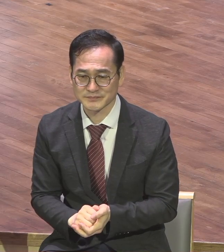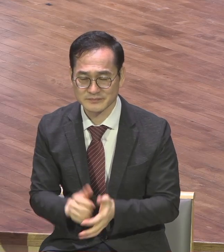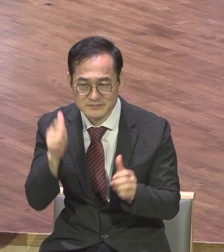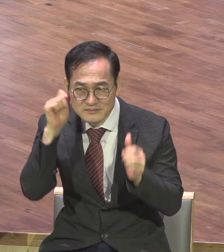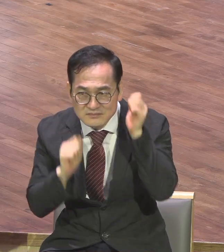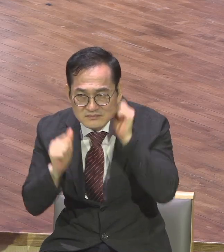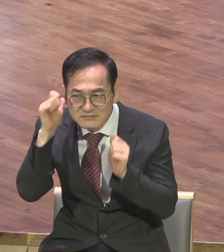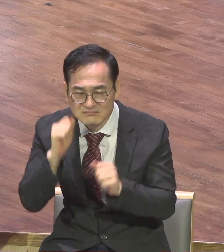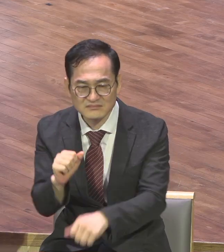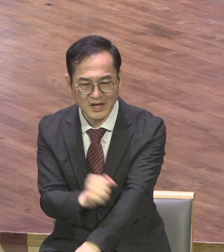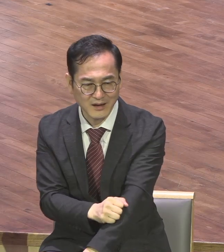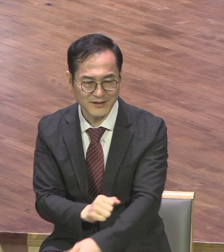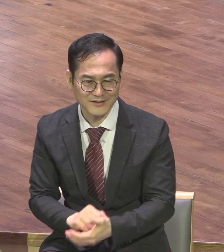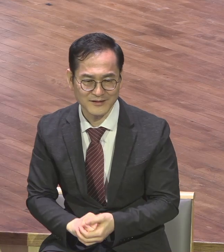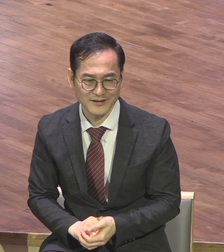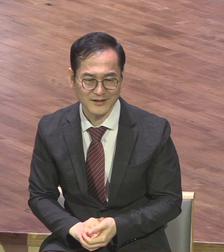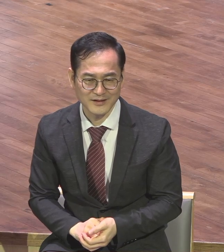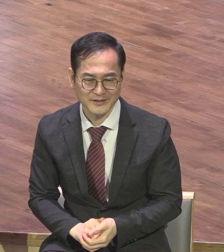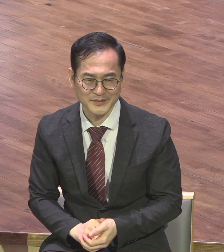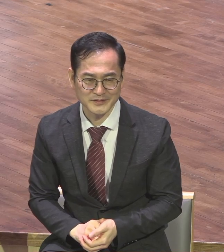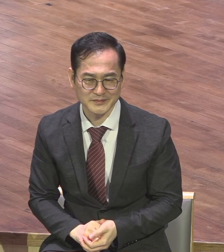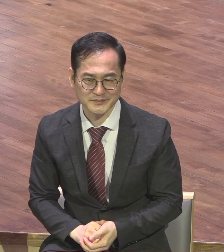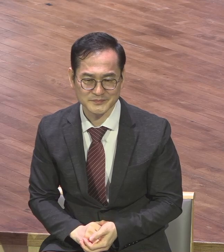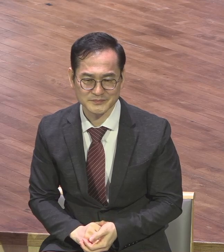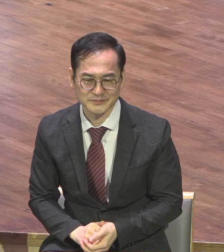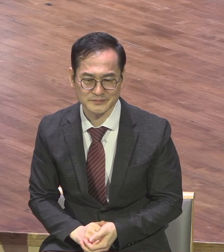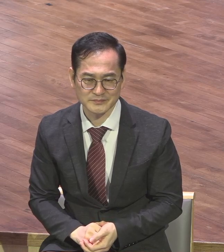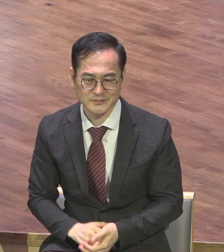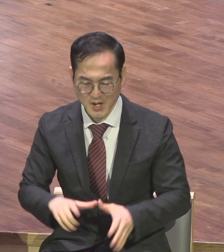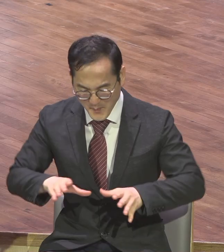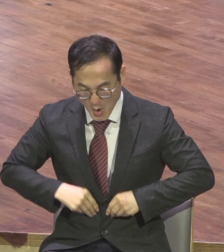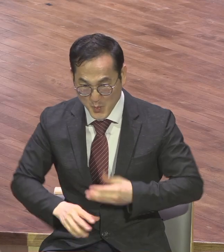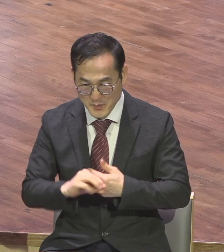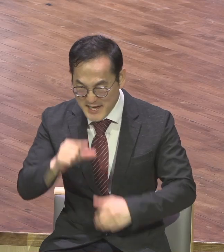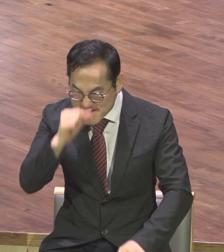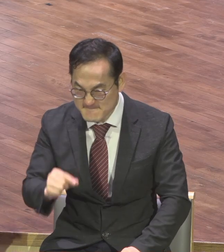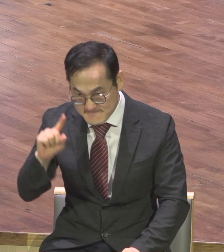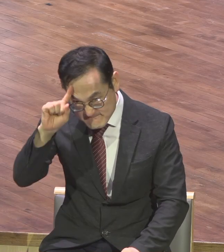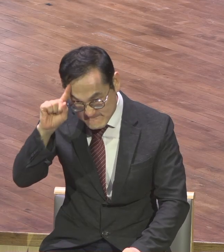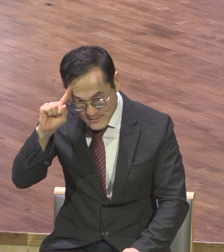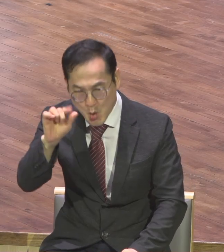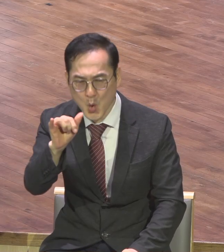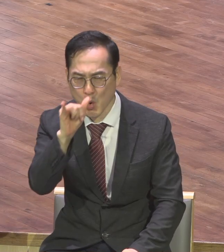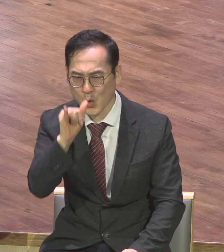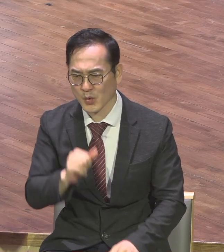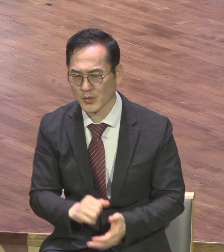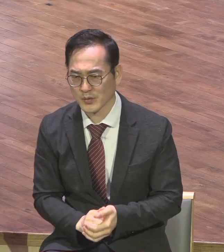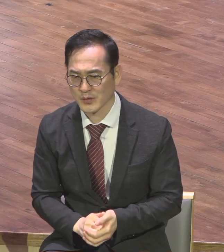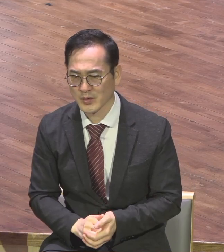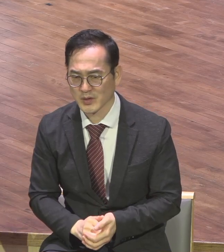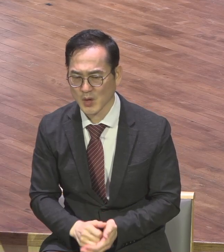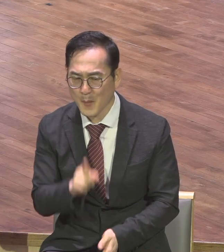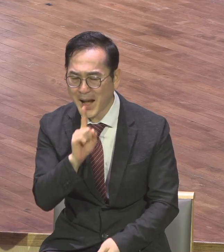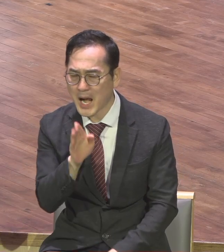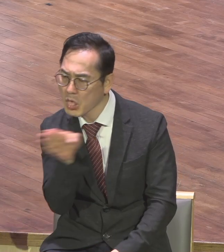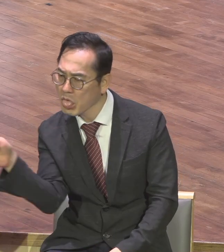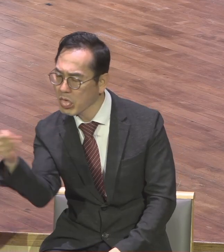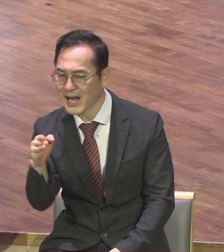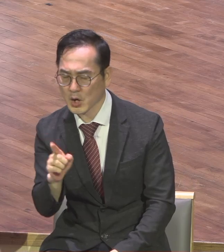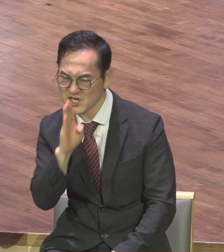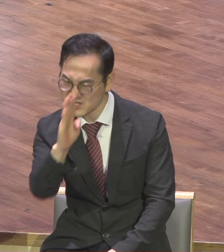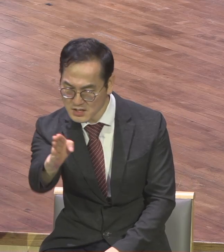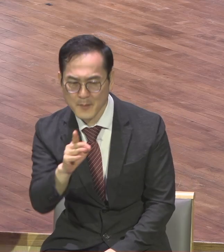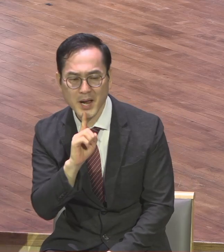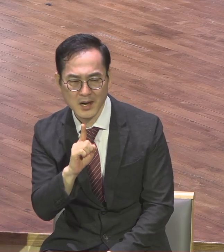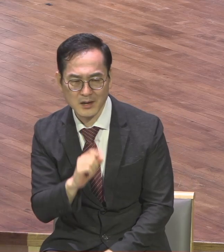얇다. 난 말 잘 듣는다 이 말이죠. 배가 고프면 예민하다. 직설적이다.